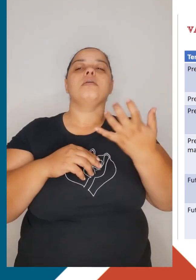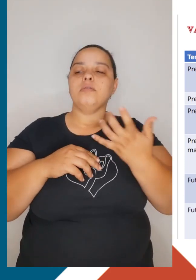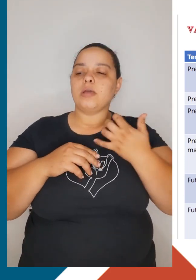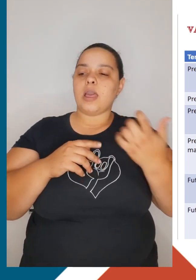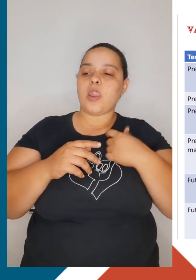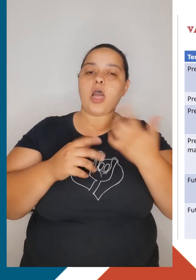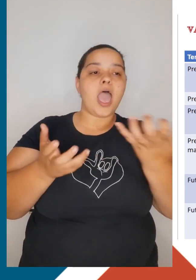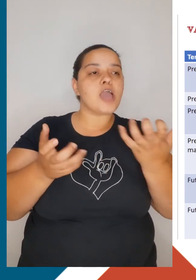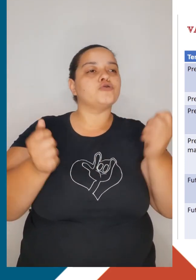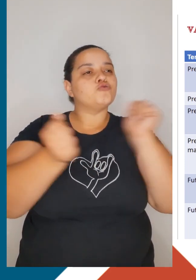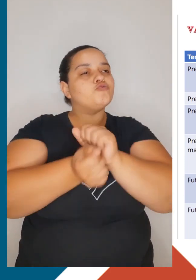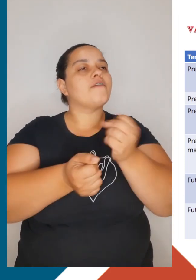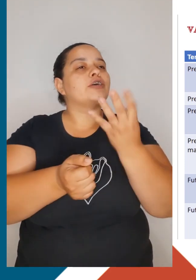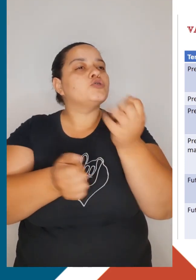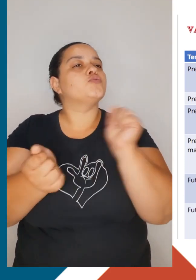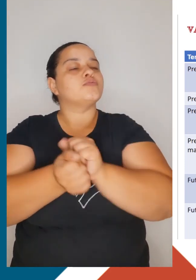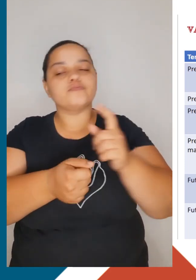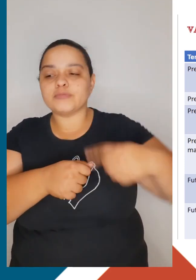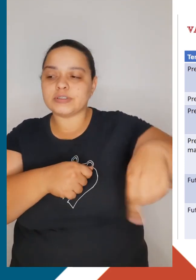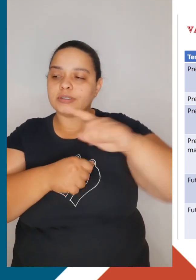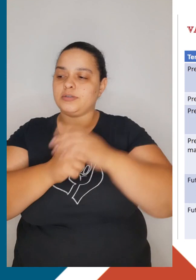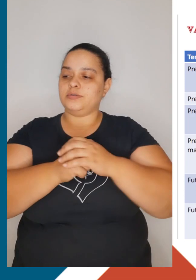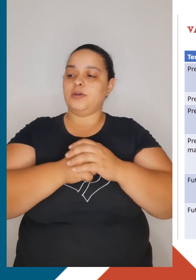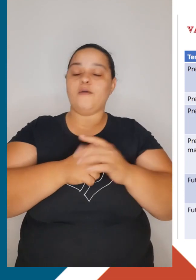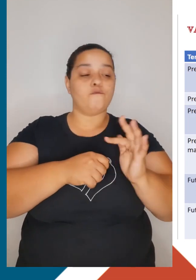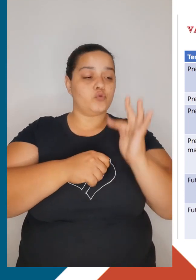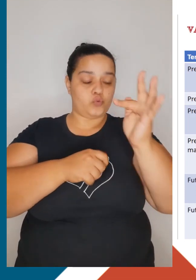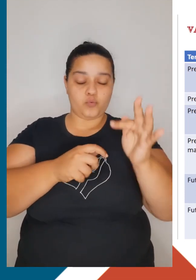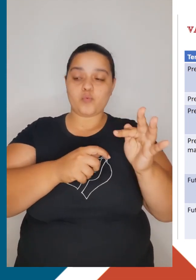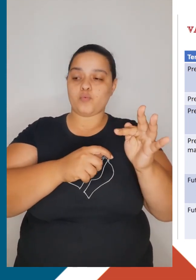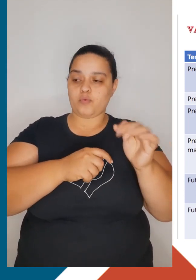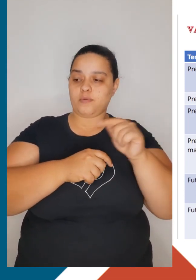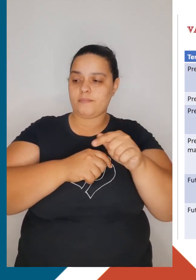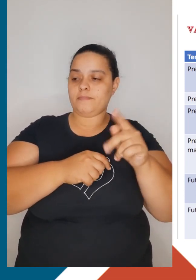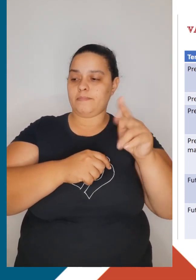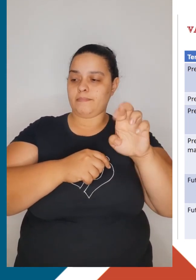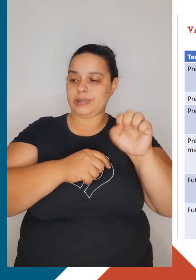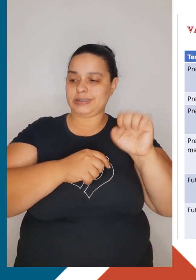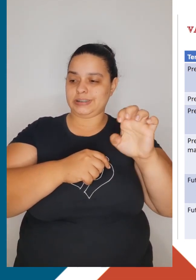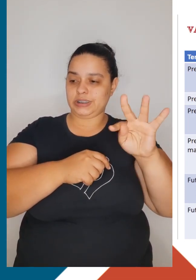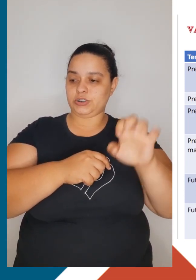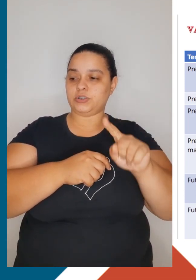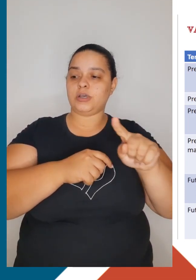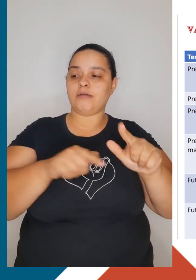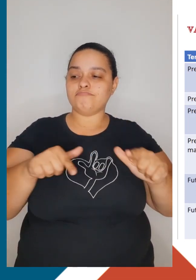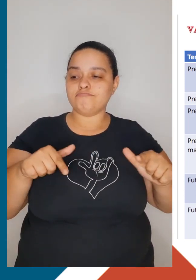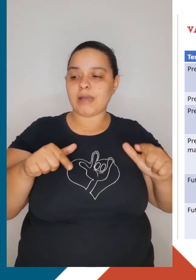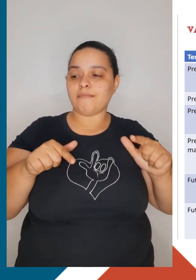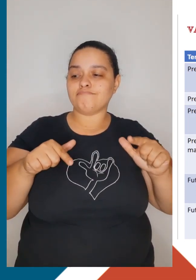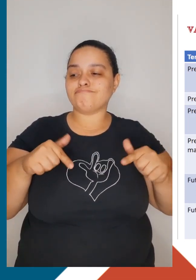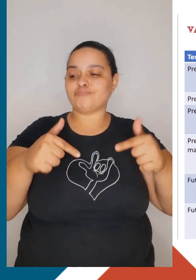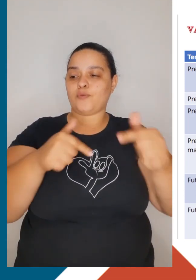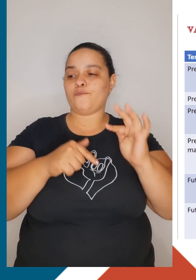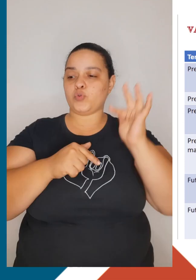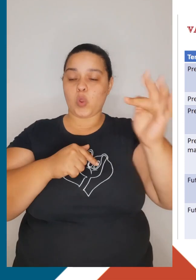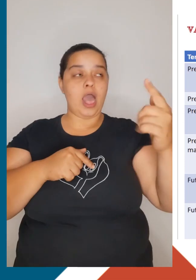eu poder viajar com vocês. Futuro do presente representa um ato futuro em relação ao momento da fala, como, por